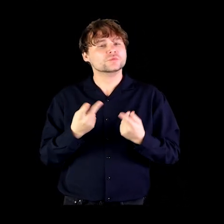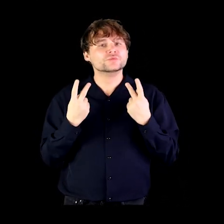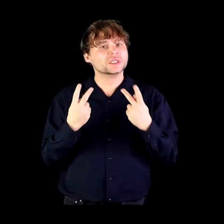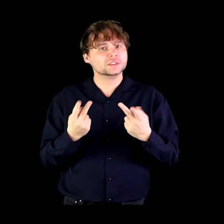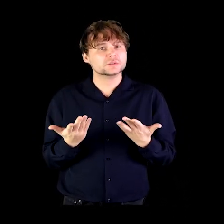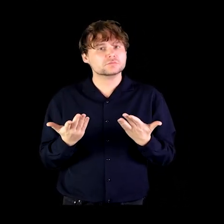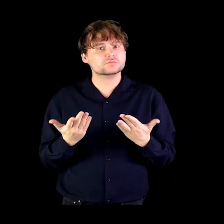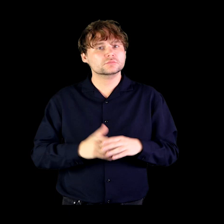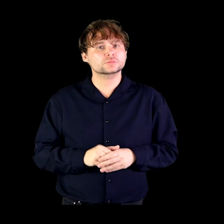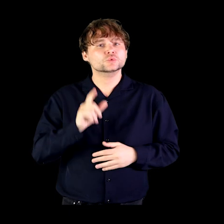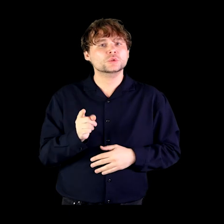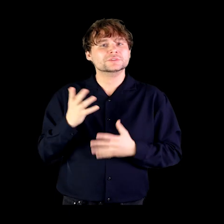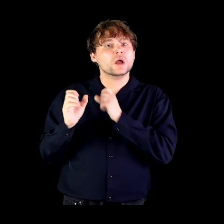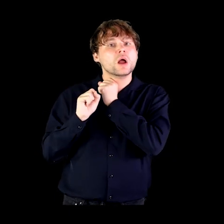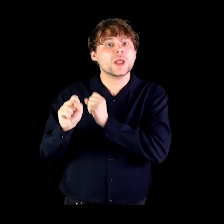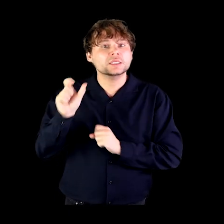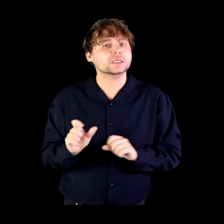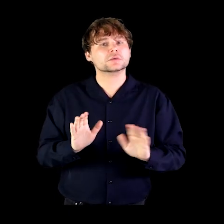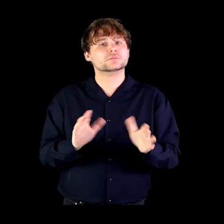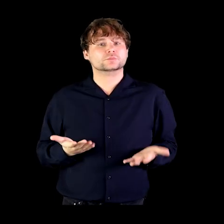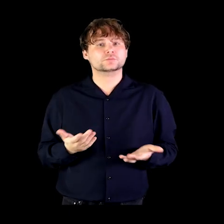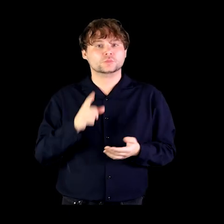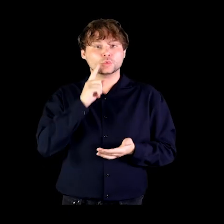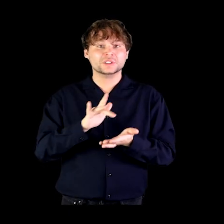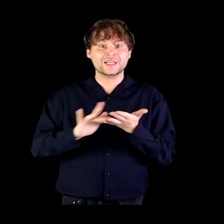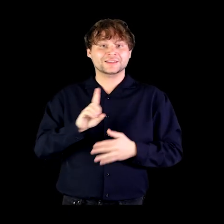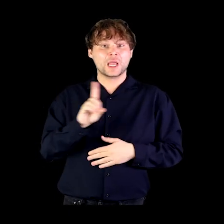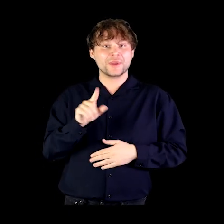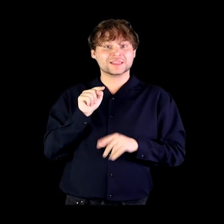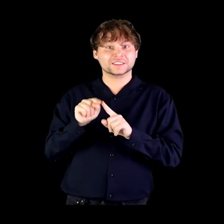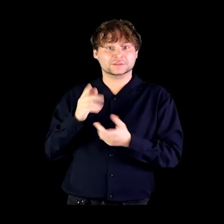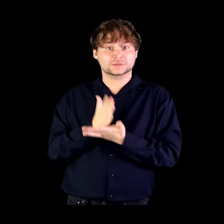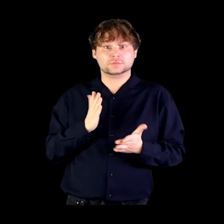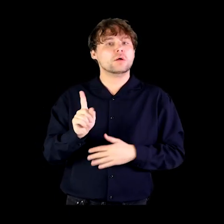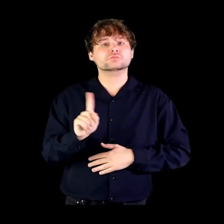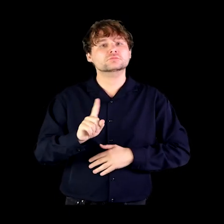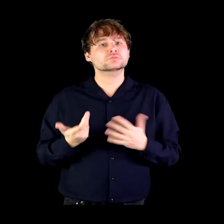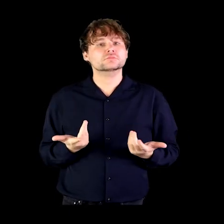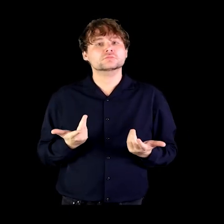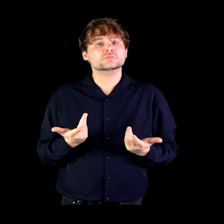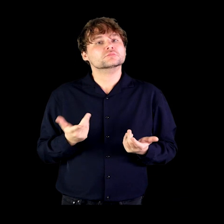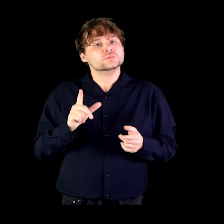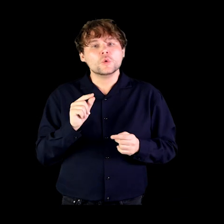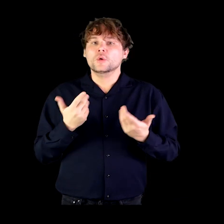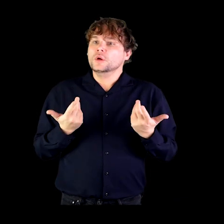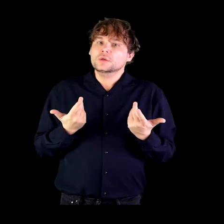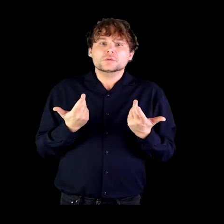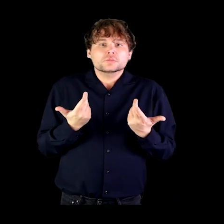aufgrund der Behinderung. Was einem eine gewisse Art von Selbstbestimmung nimmt, weil man dieser Menschen ja